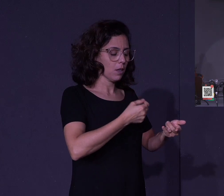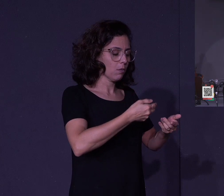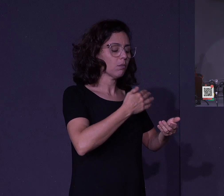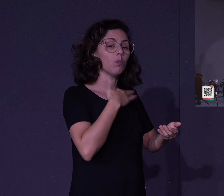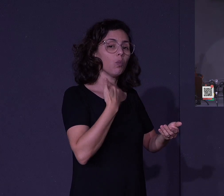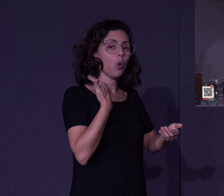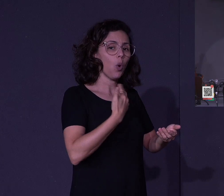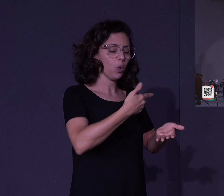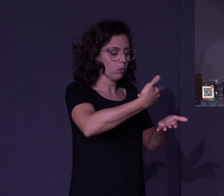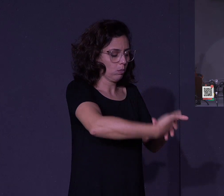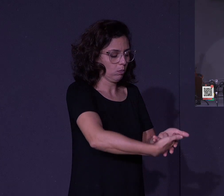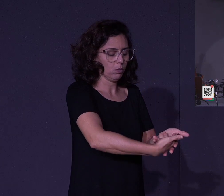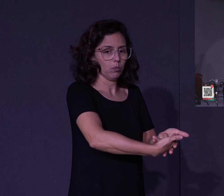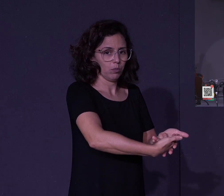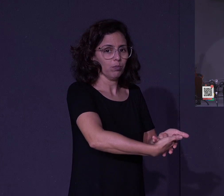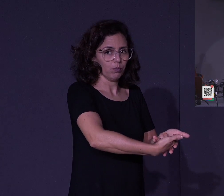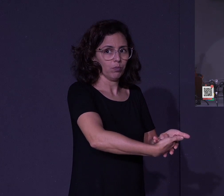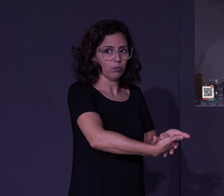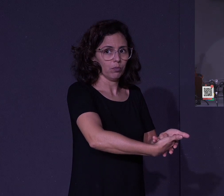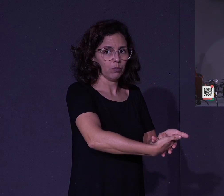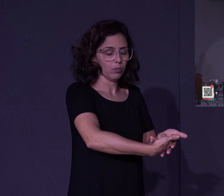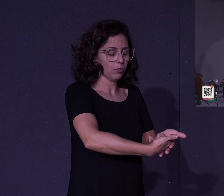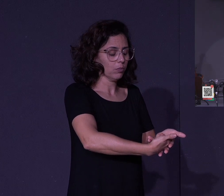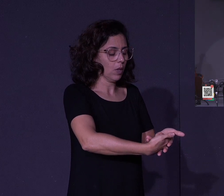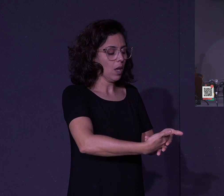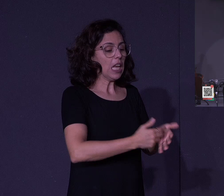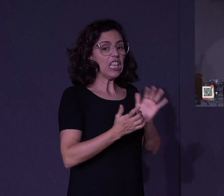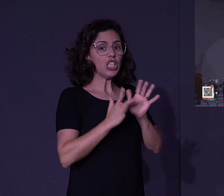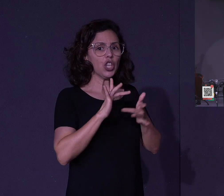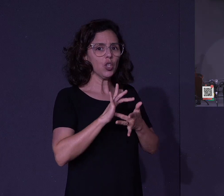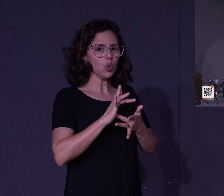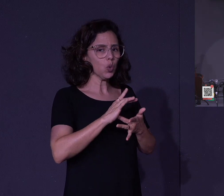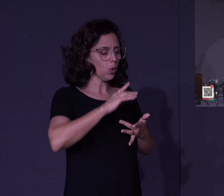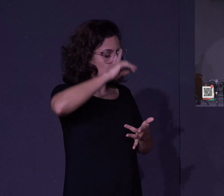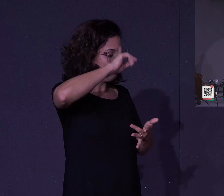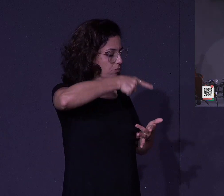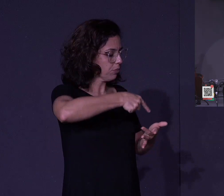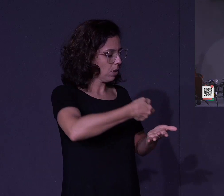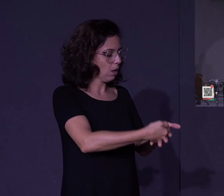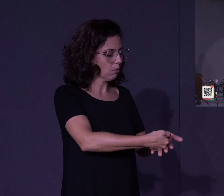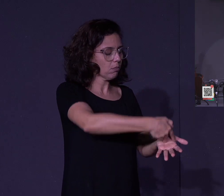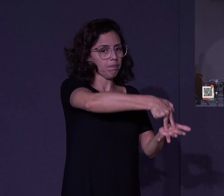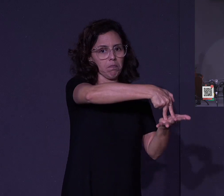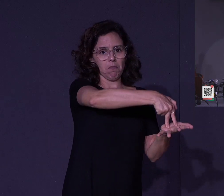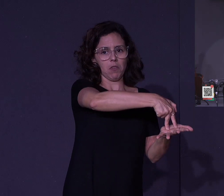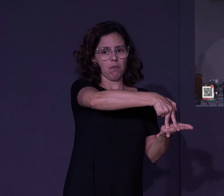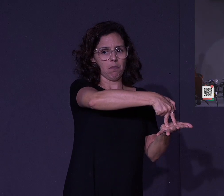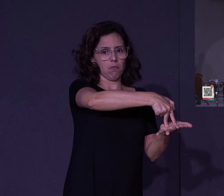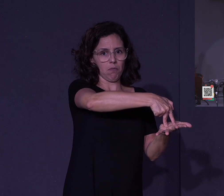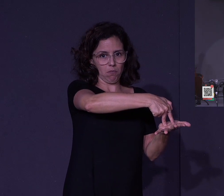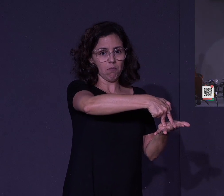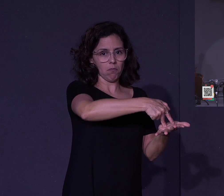e ao ouvir a palavra de vida proferida por Jesus, cria-se um suspense.